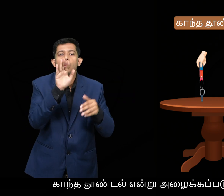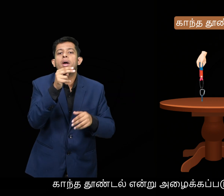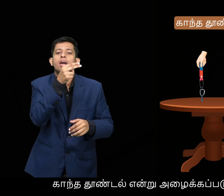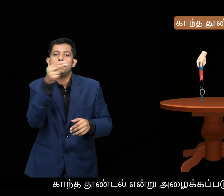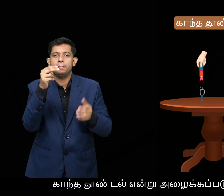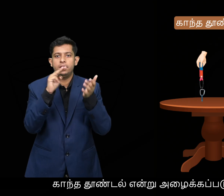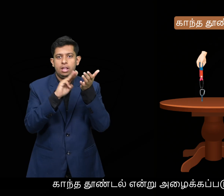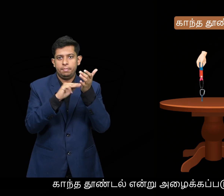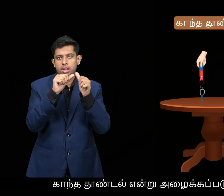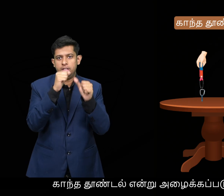அழைக்கப்படுகிறது.